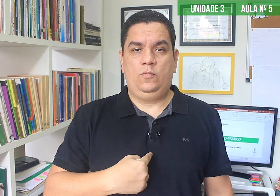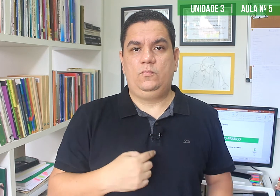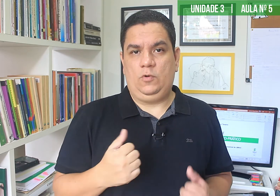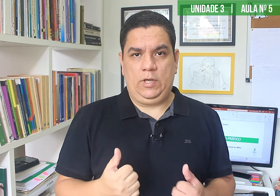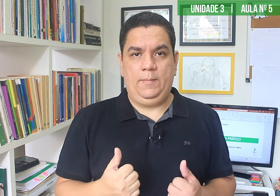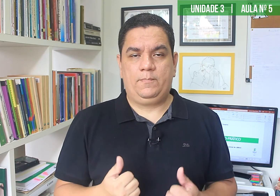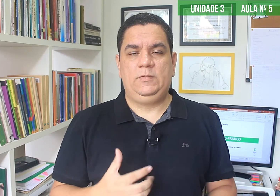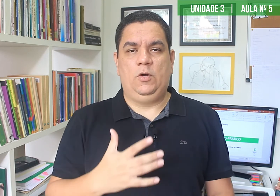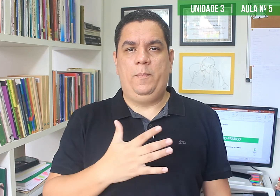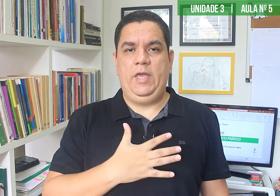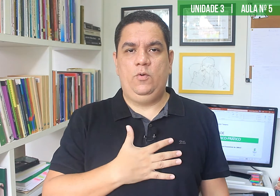ok? Então meu,